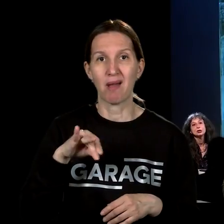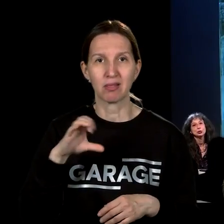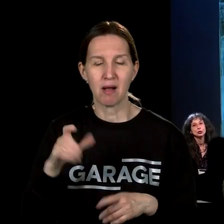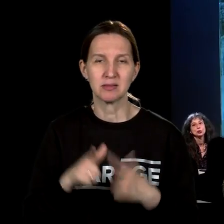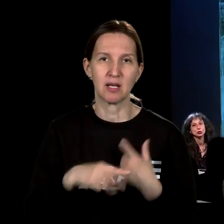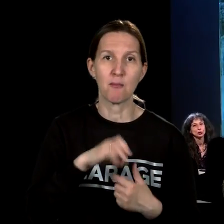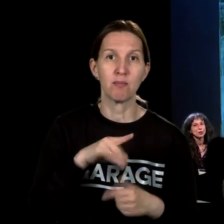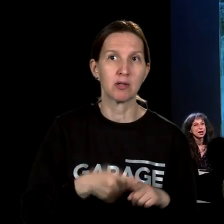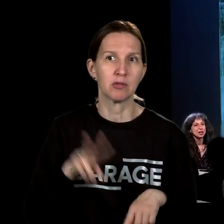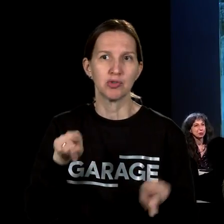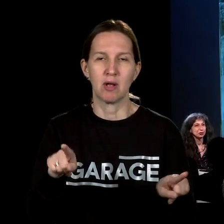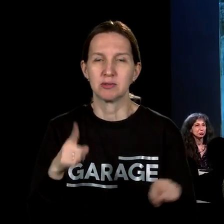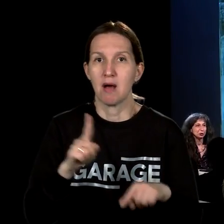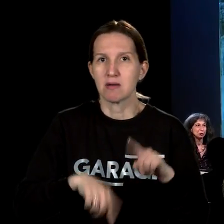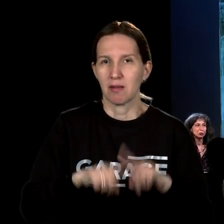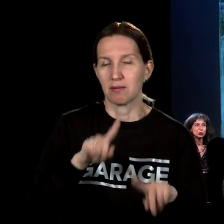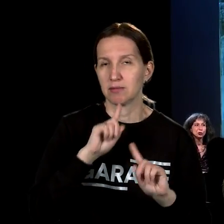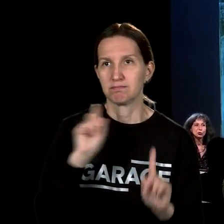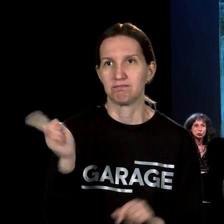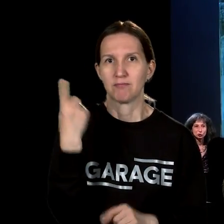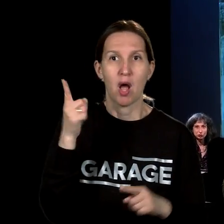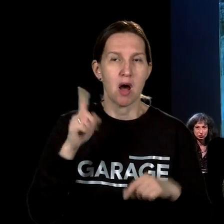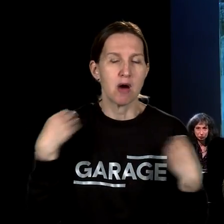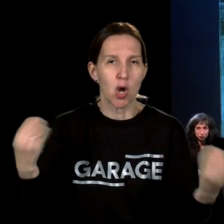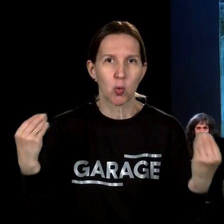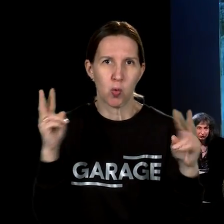невероятной редкостью и роскошью. И поэтому ему было очень легко